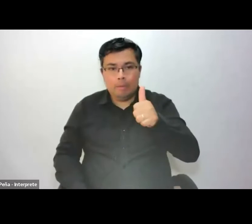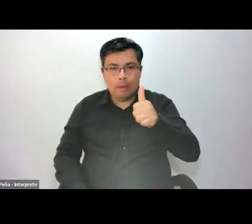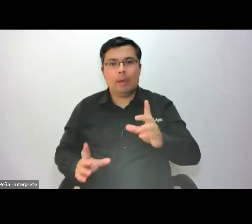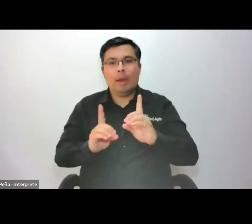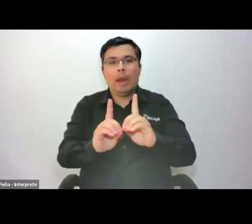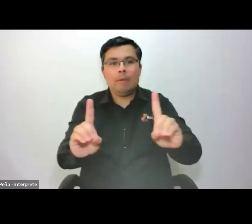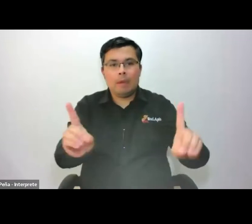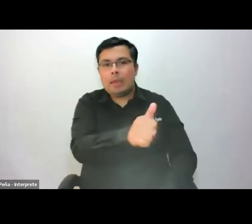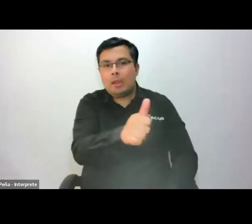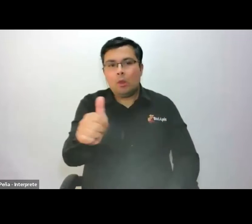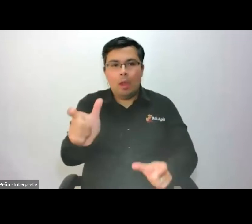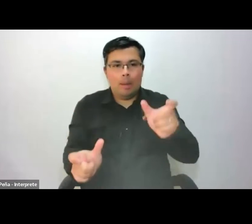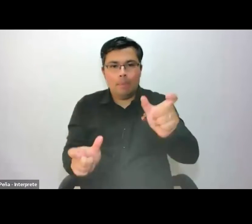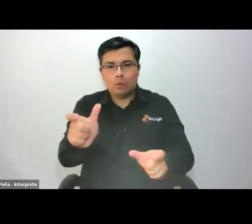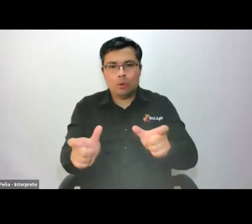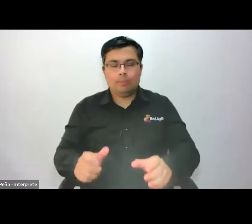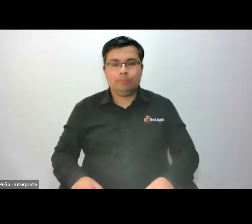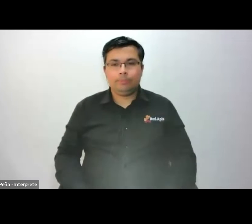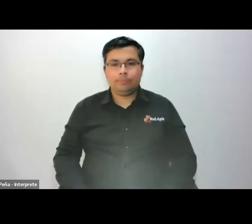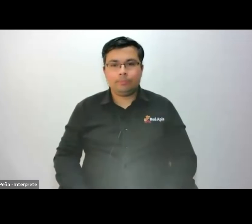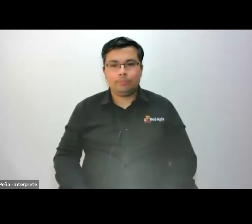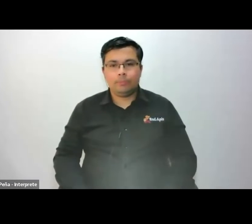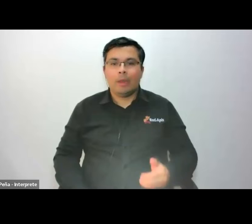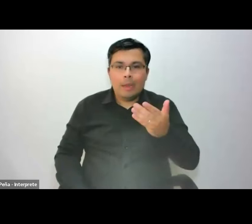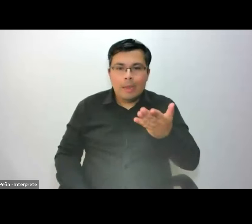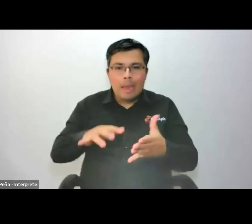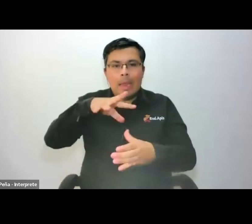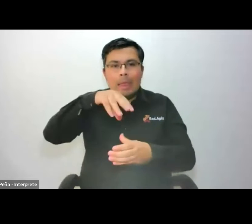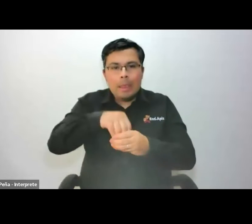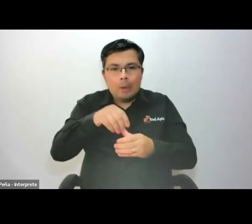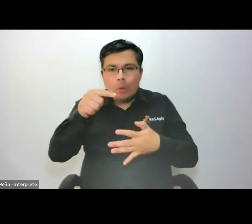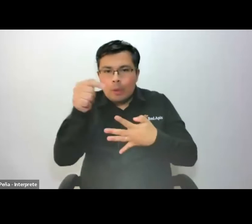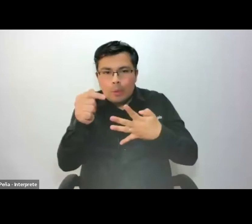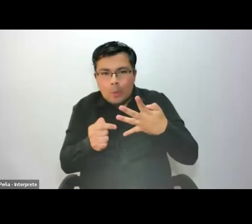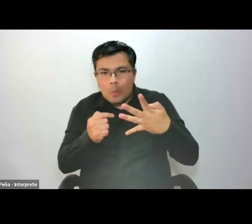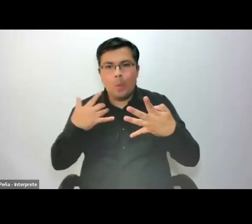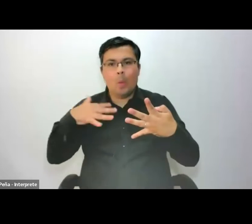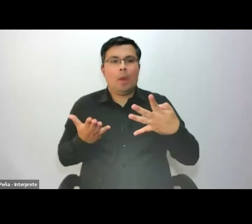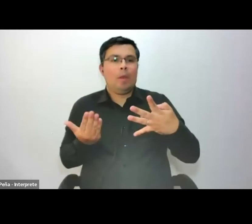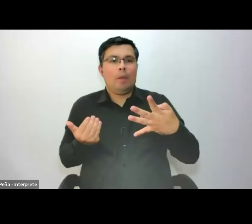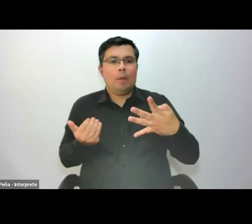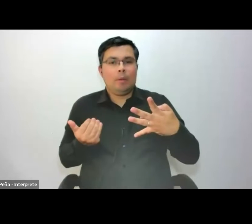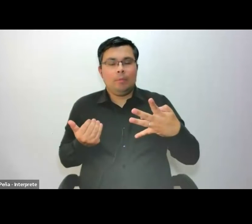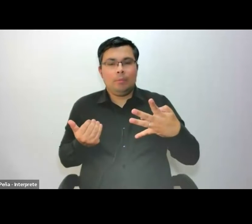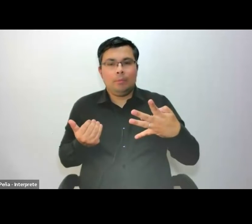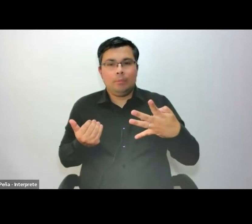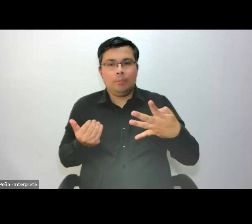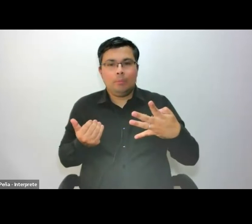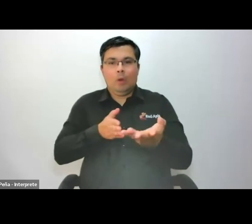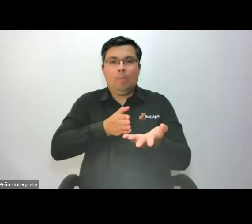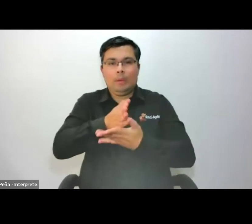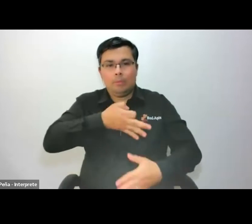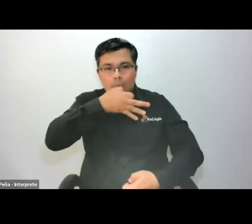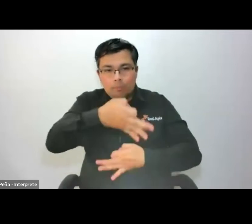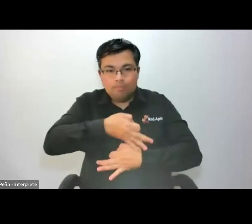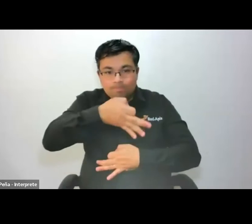involucrados. Y ahí, dentro de esos elementos imprescindibles, no puedo no partir mencionando, por ejemplo, los proyectos educativos